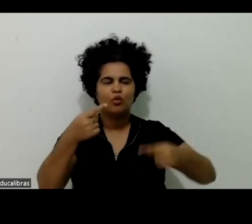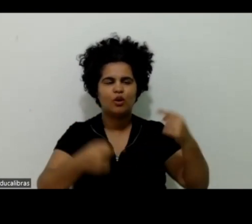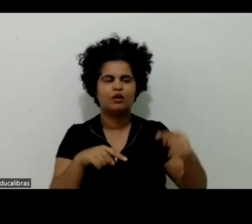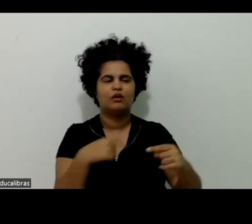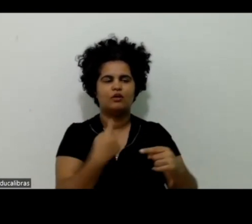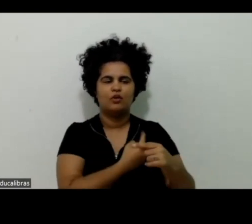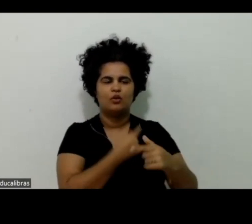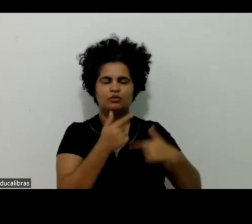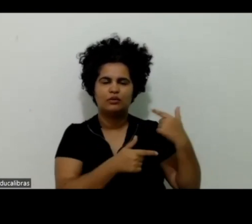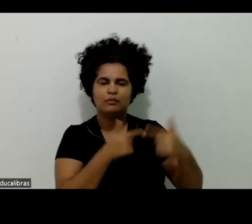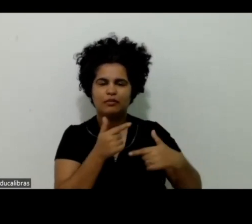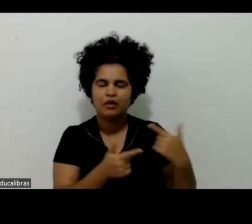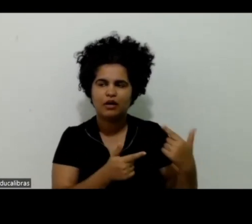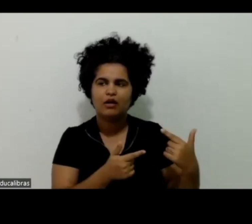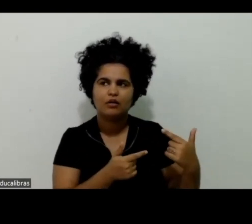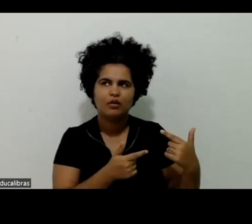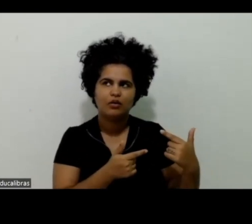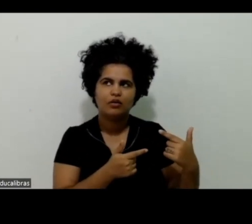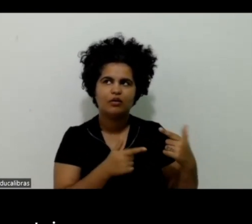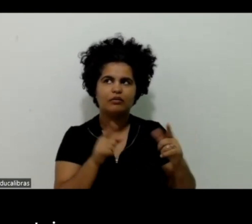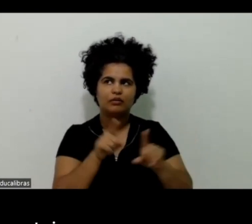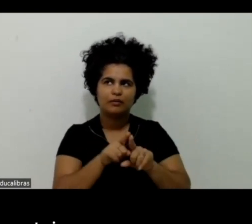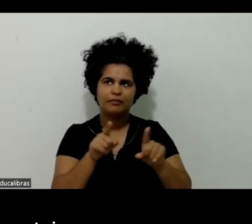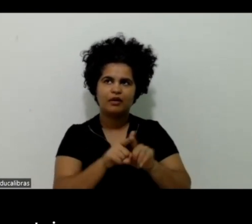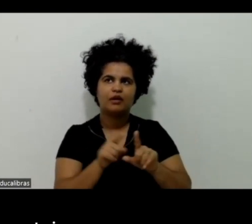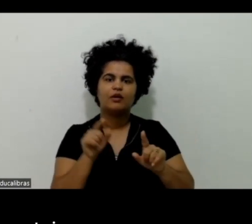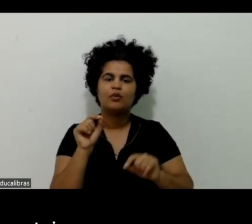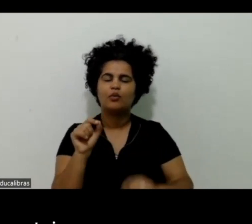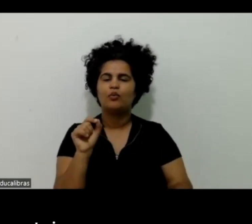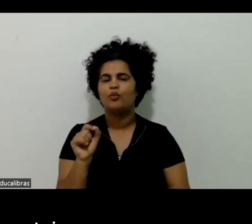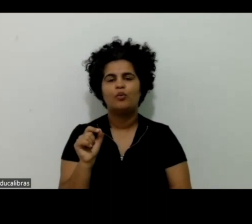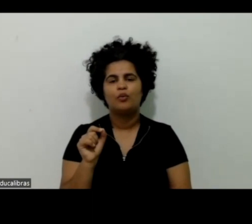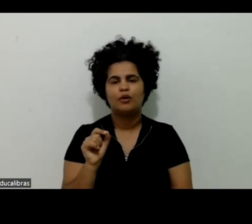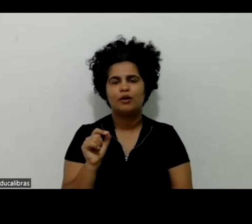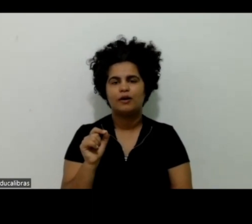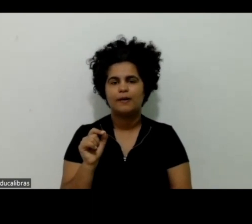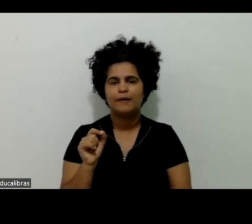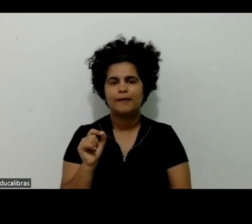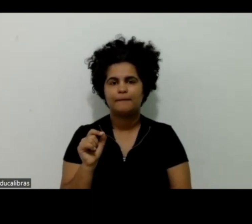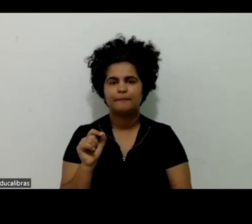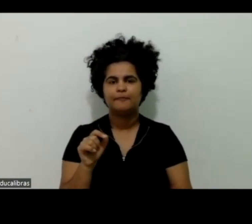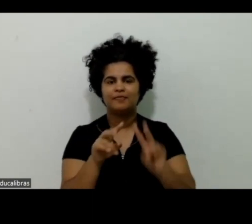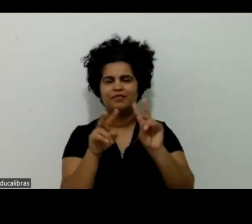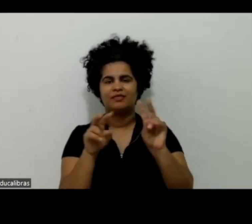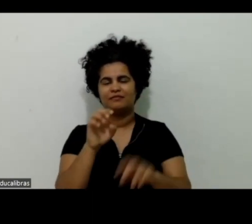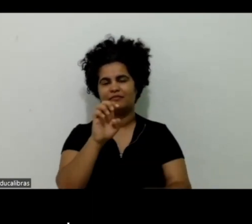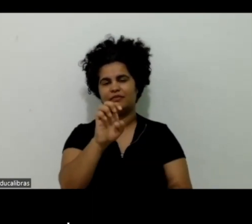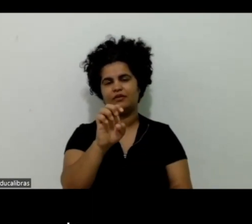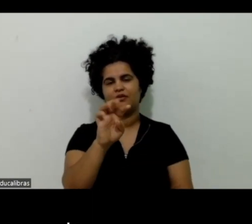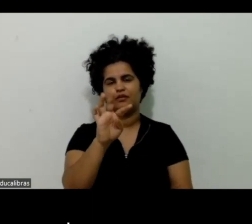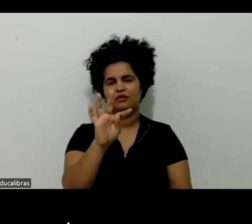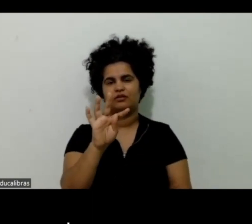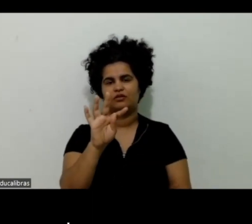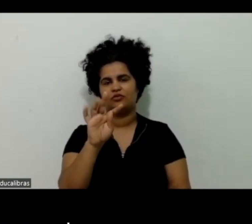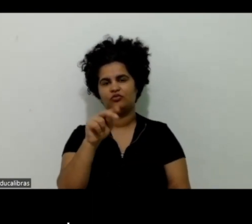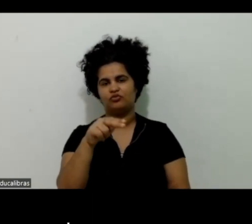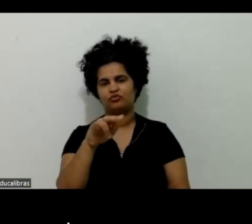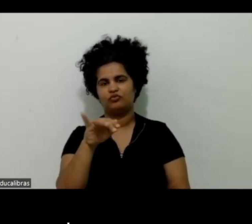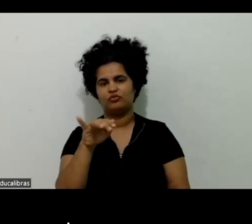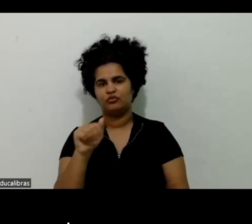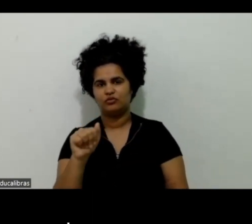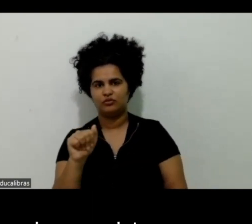trabalho, e que, inclusive, a partir, por exemplo, do quesito raça, cor e etnia, a partir, né, de uma